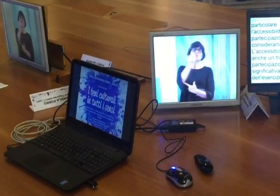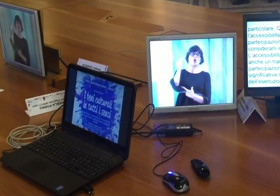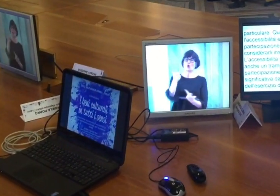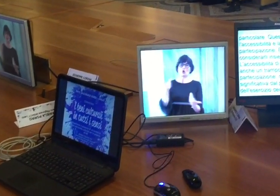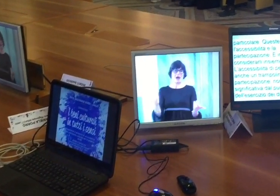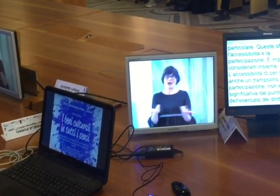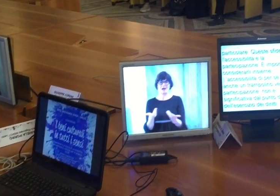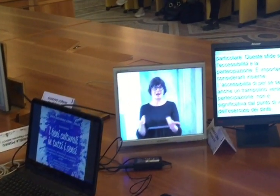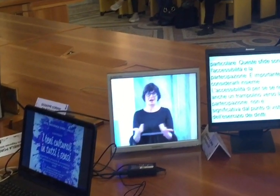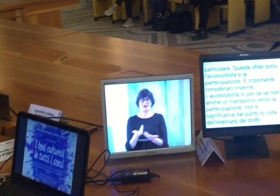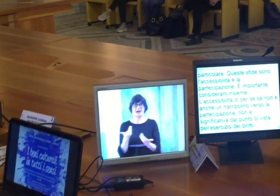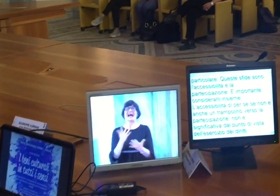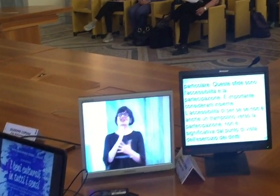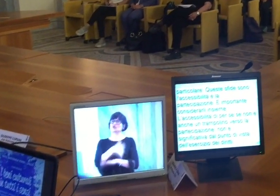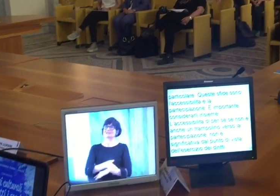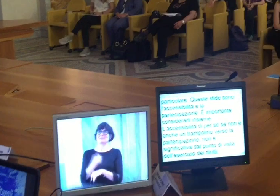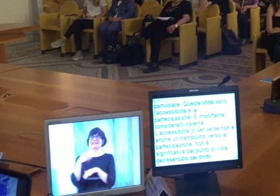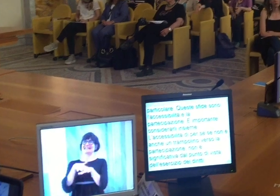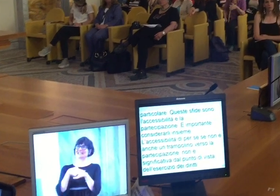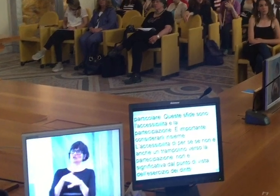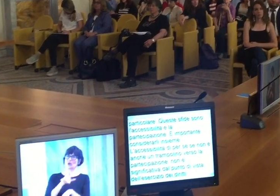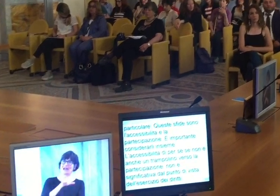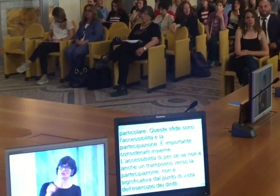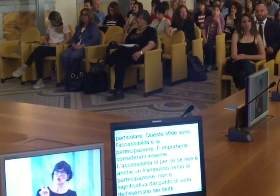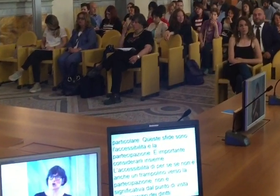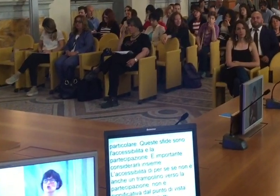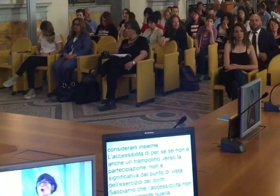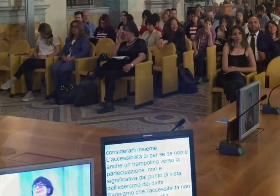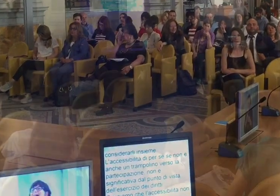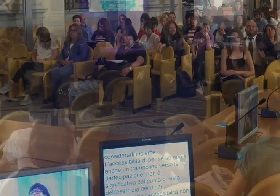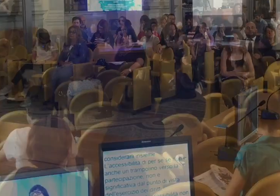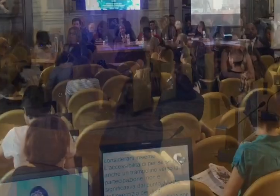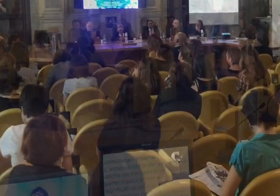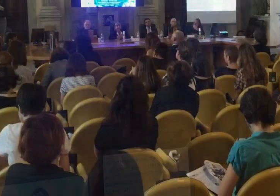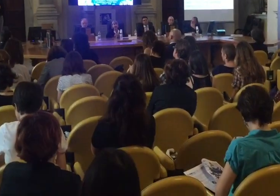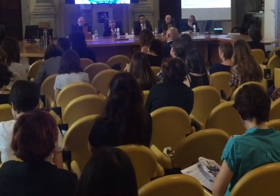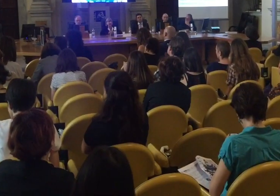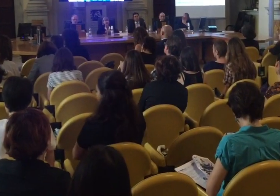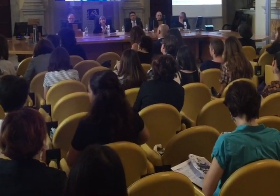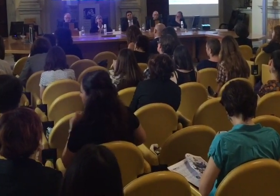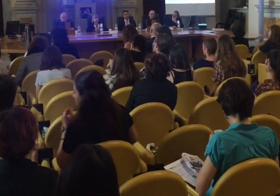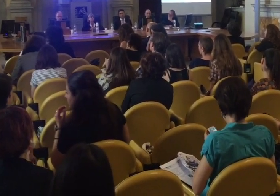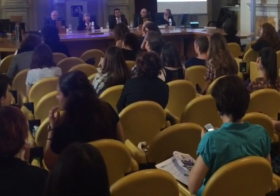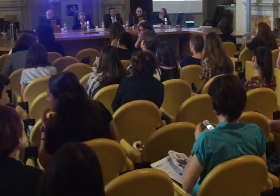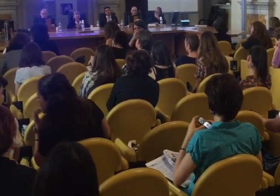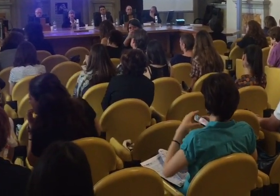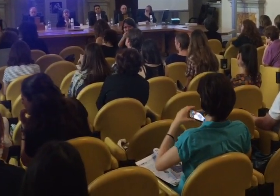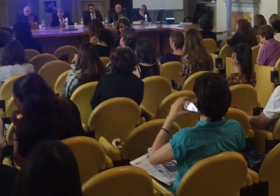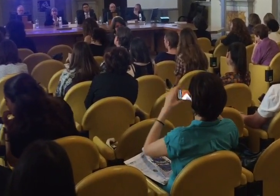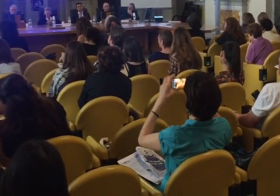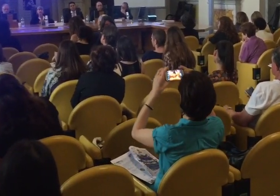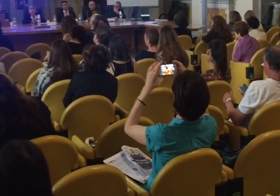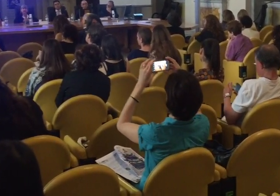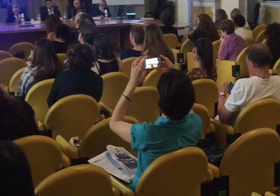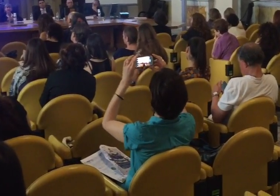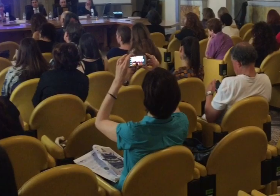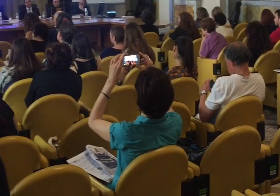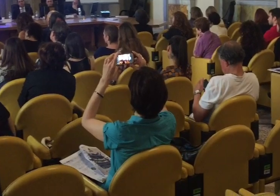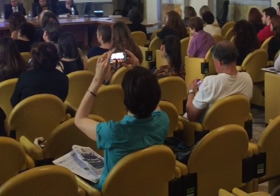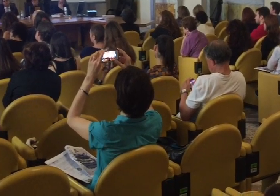sensoriale, è l'accessibilità che può guardare gli aspetti gradi, e spero quindi pensare all